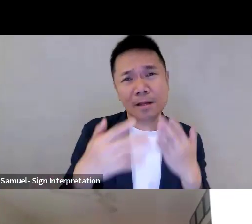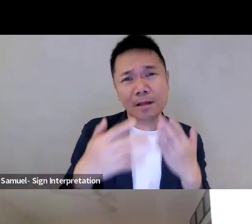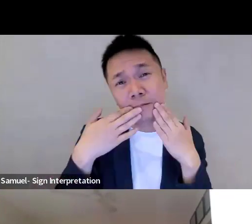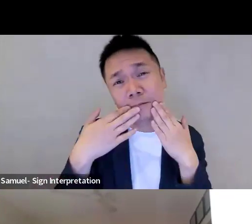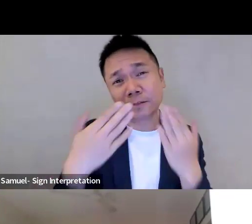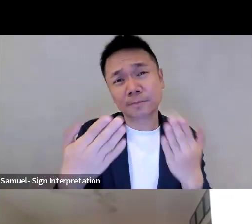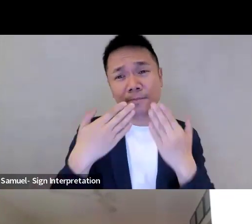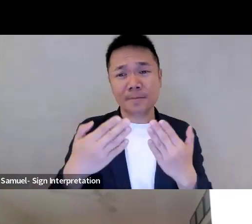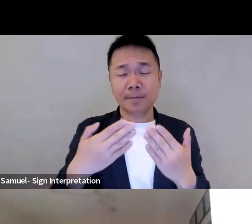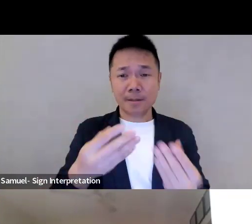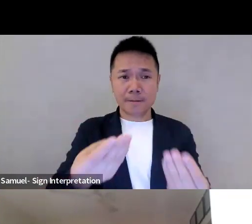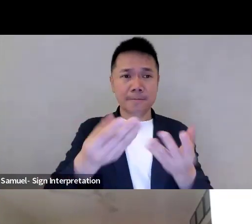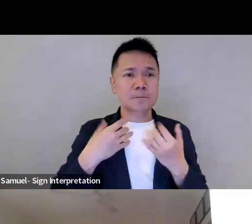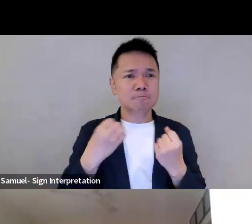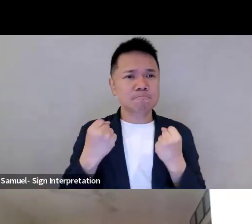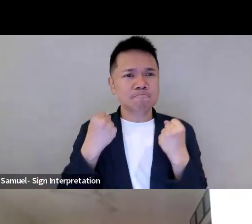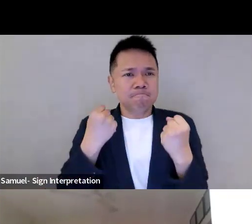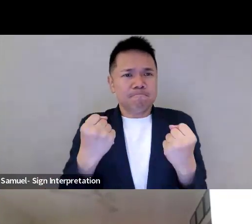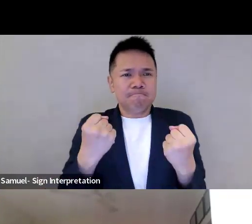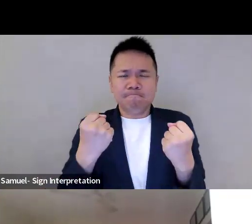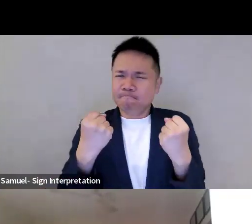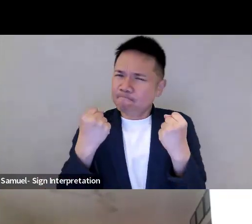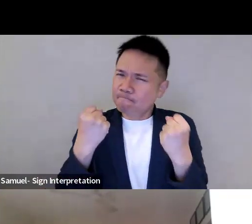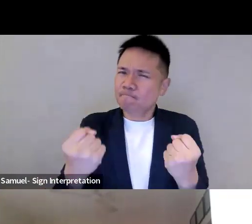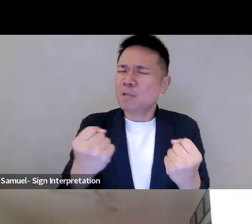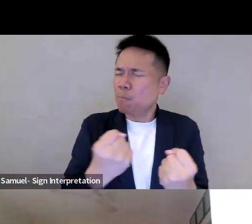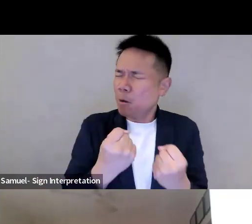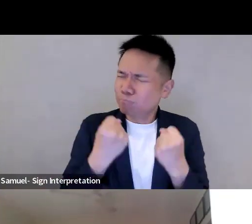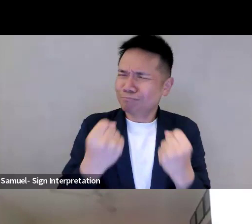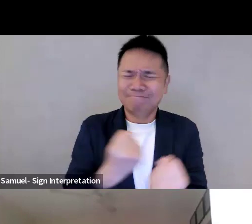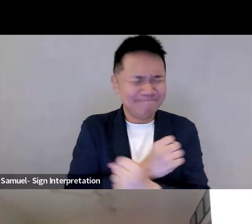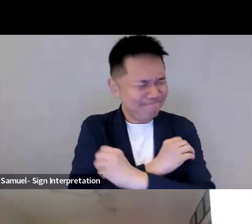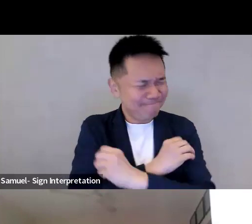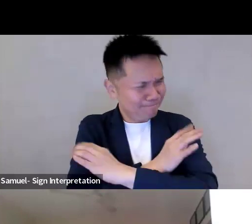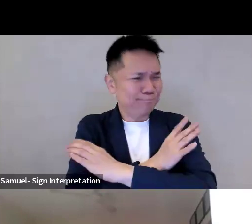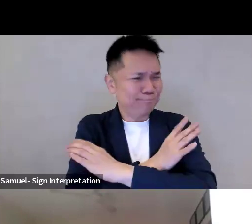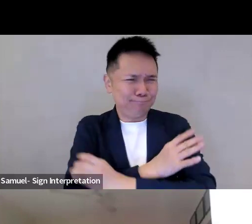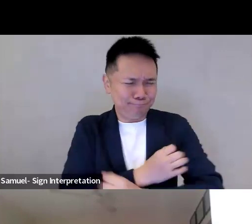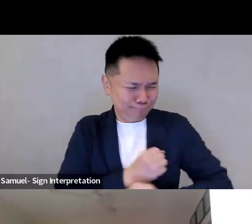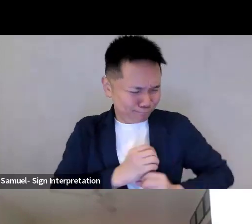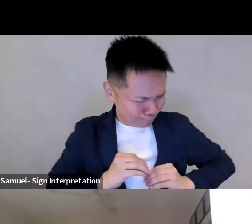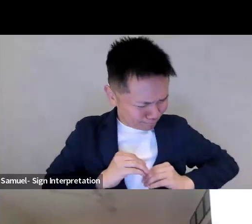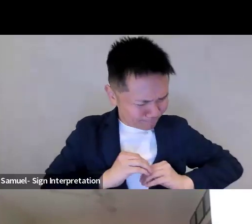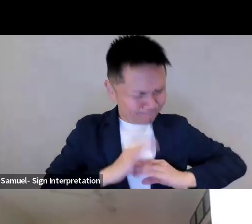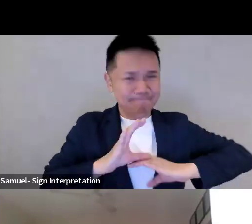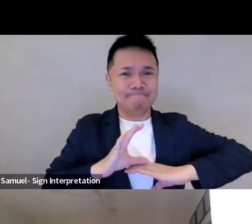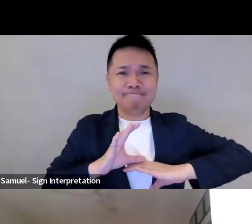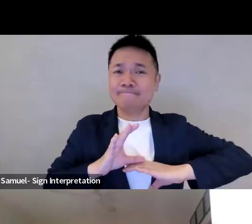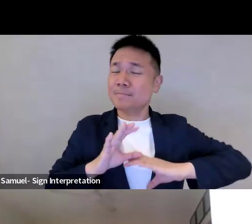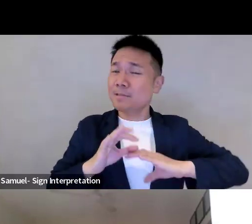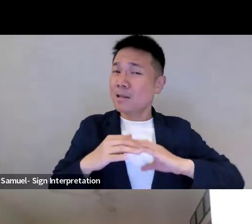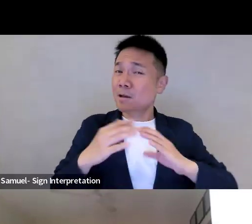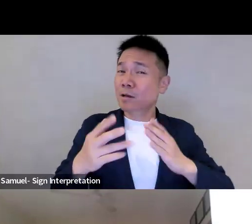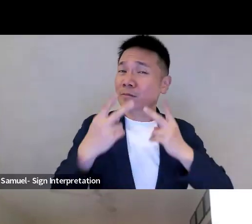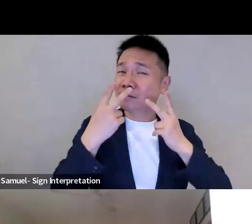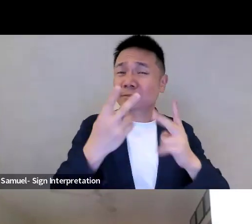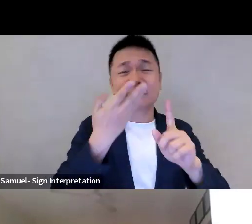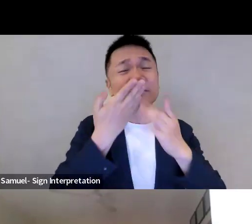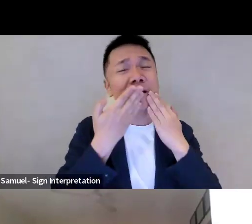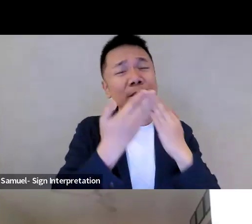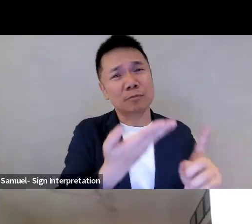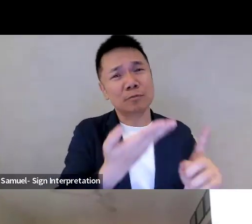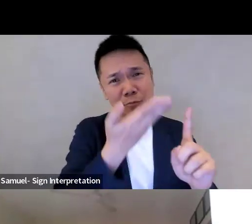直到我死为止。再一次感谢你，你给我勇气，你给我你的精